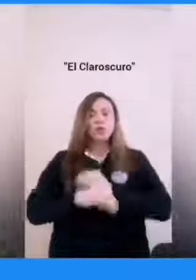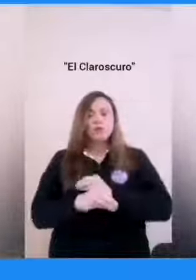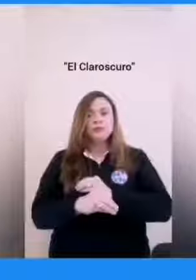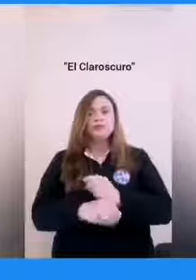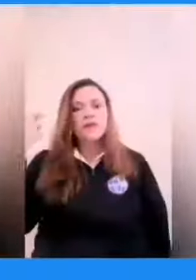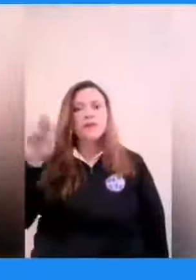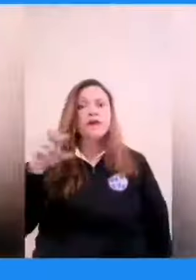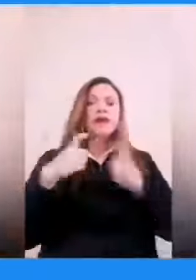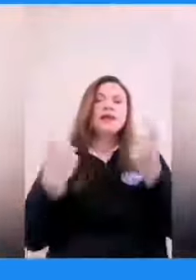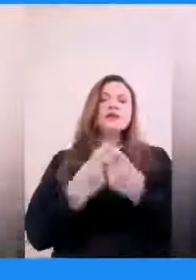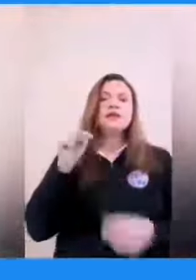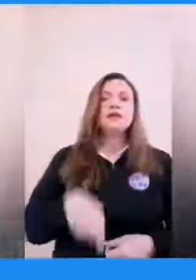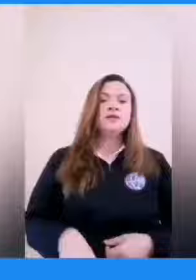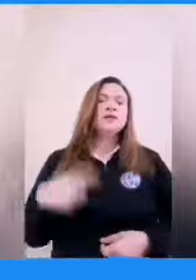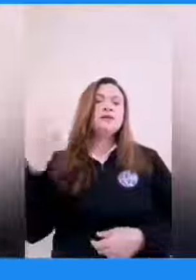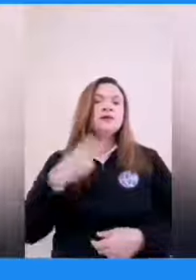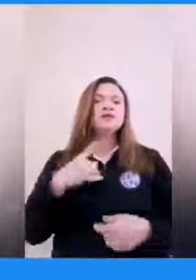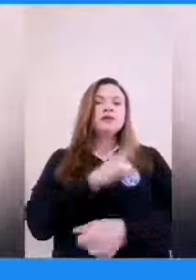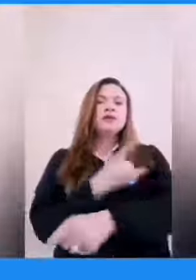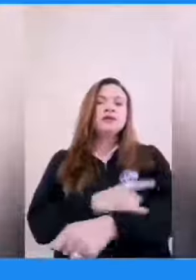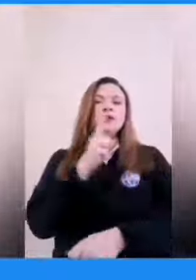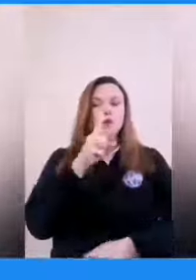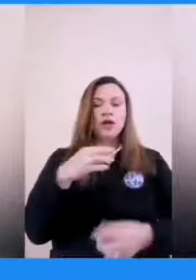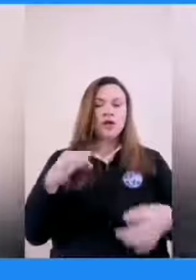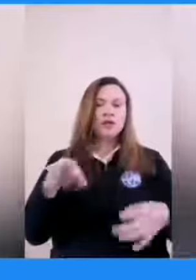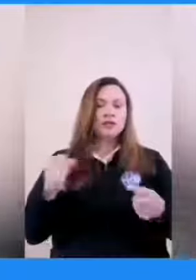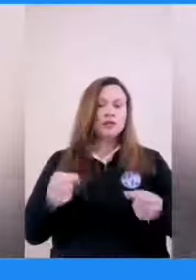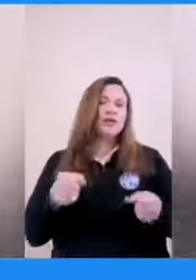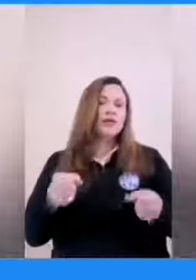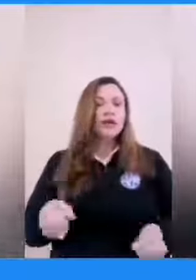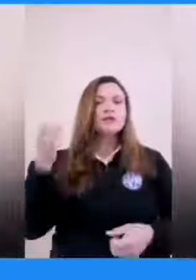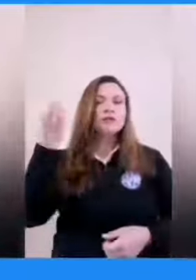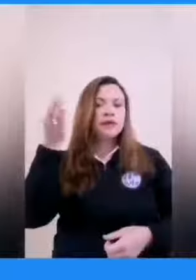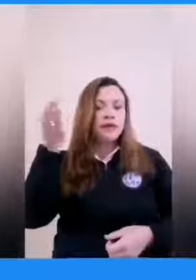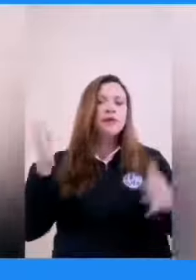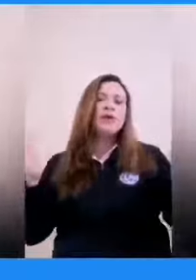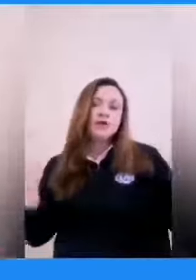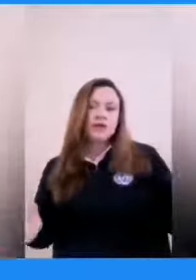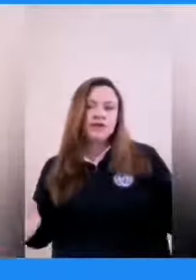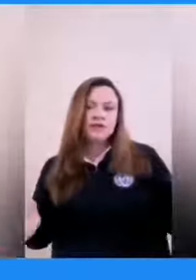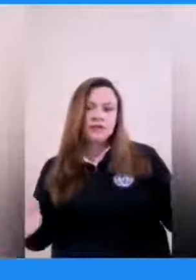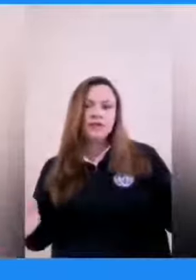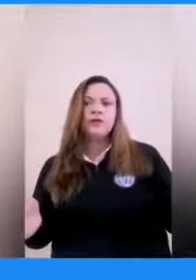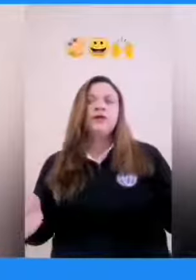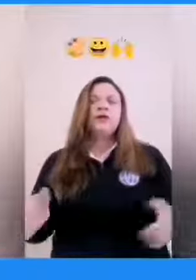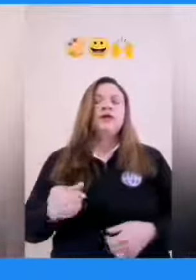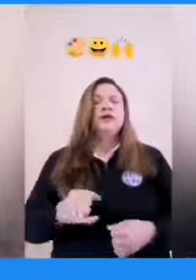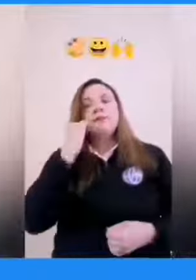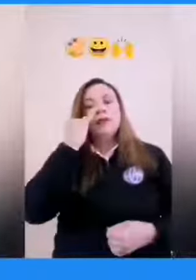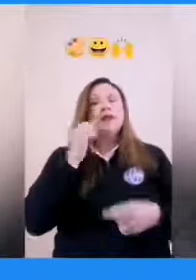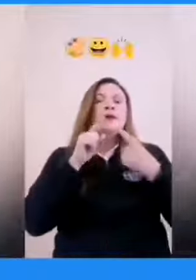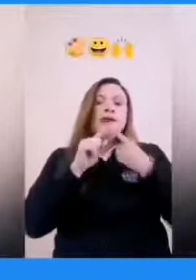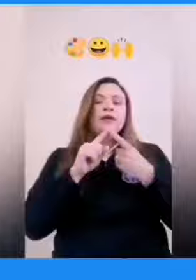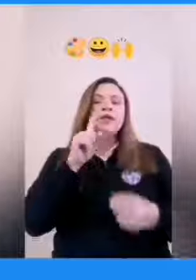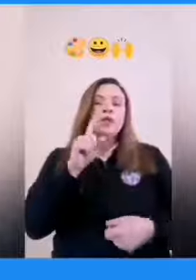para la creación el día de hoy vamos a utilizar una hoja de 5 miligramos el plan la mano oficio y también un